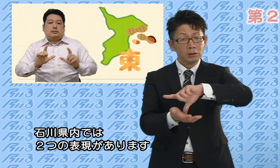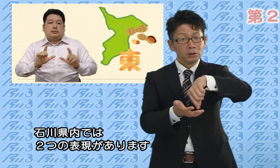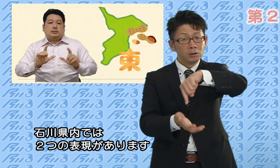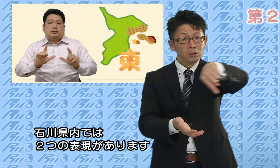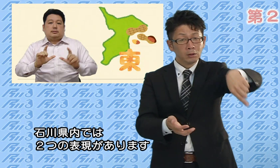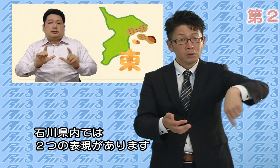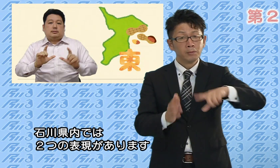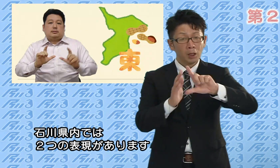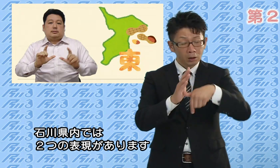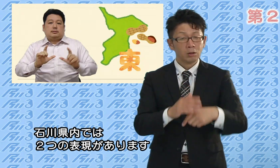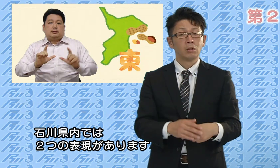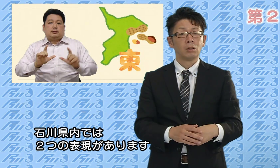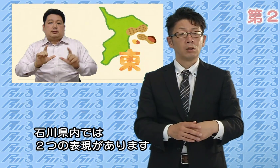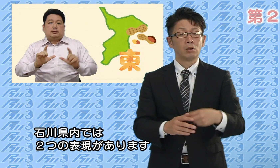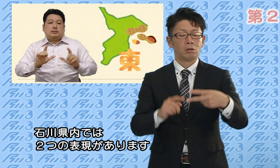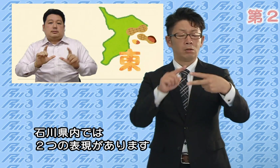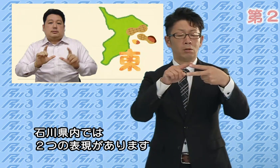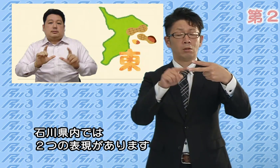石川県内では